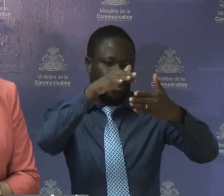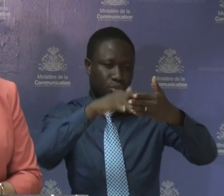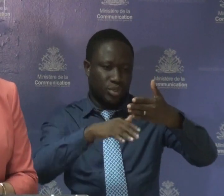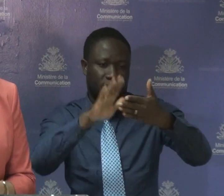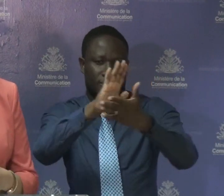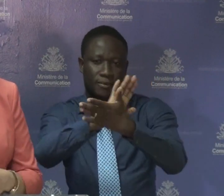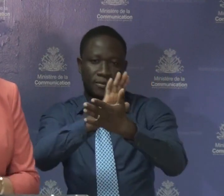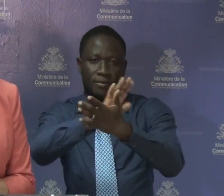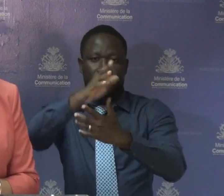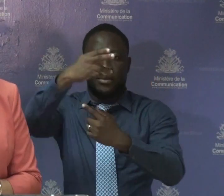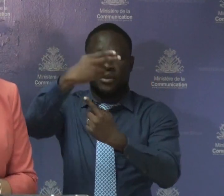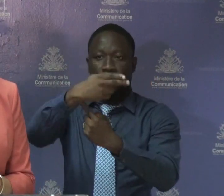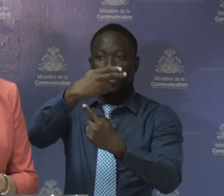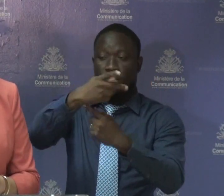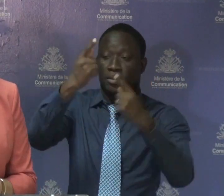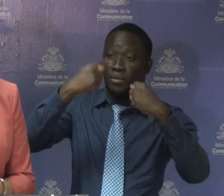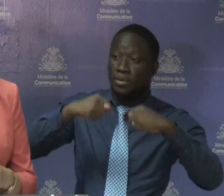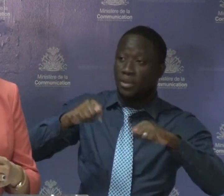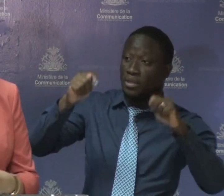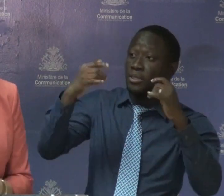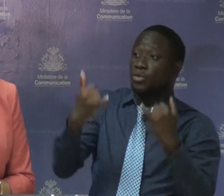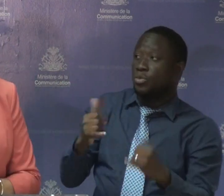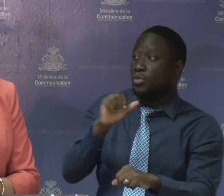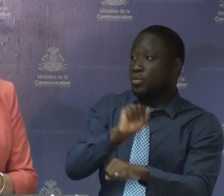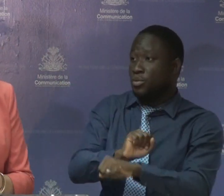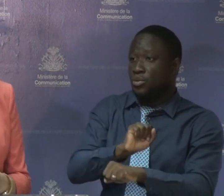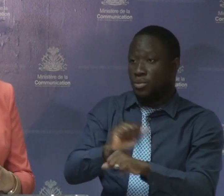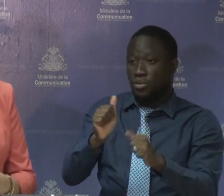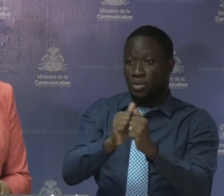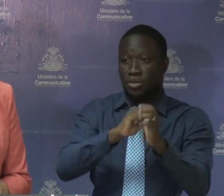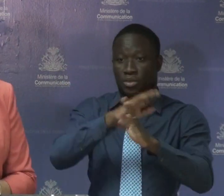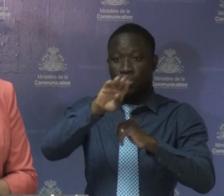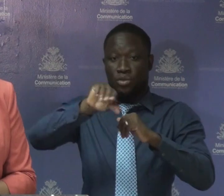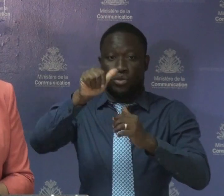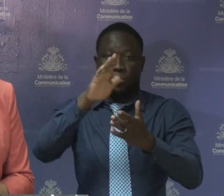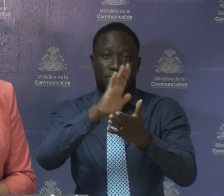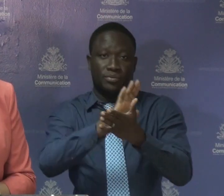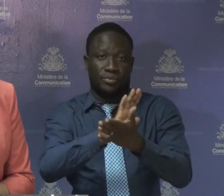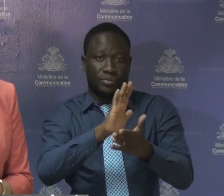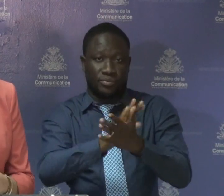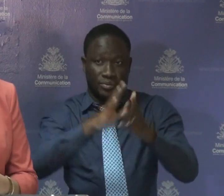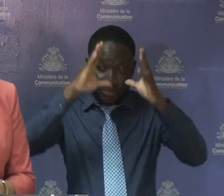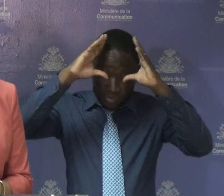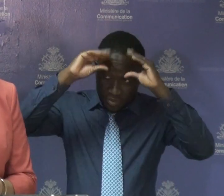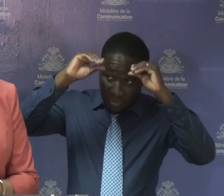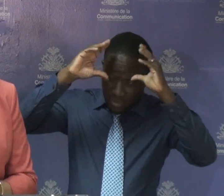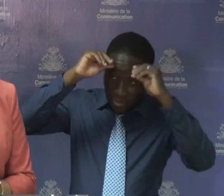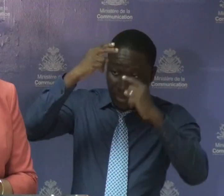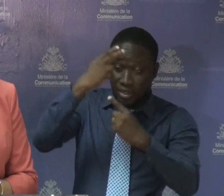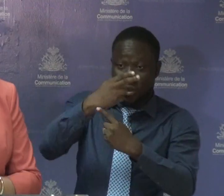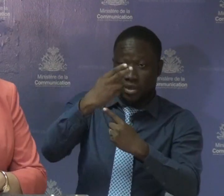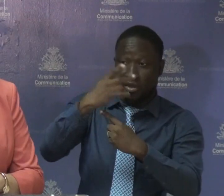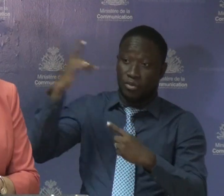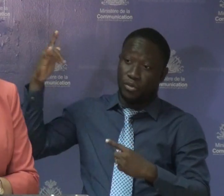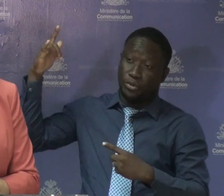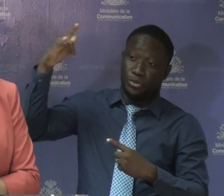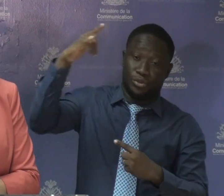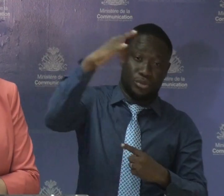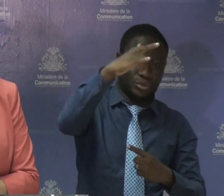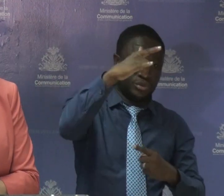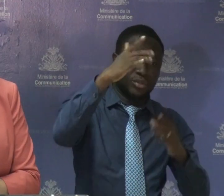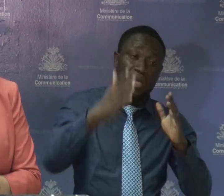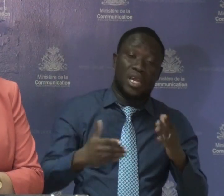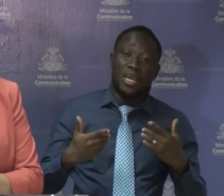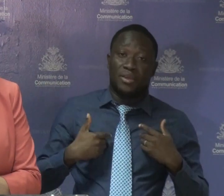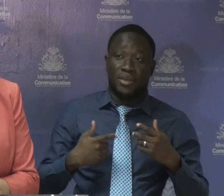dans l'école hôtelière. Nous allons essayer qu'on y a un travail avec toute l'école qui a enseigné hôtellerie avec touristes de façon que tout le monde